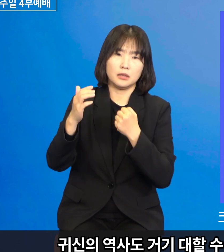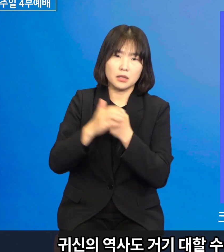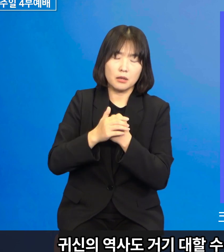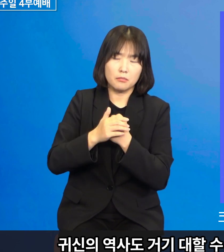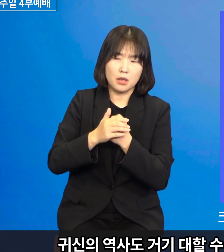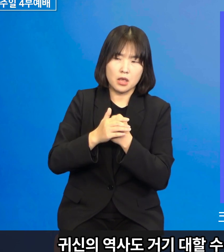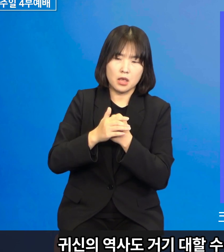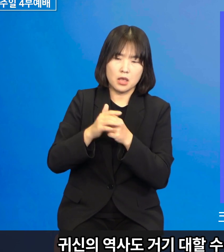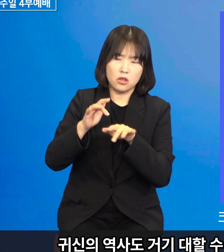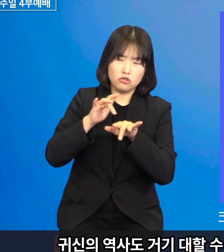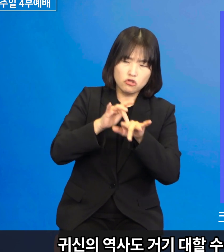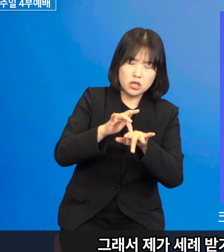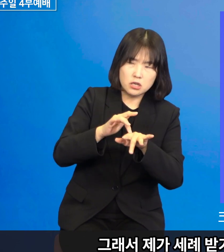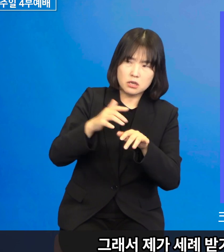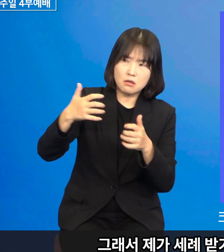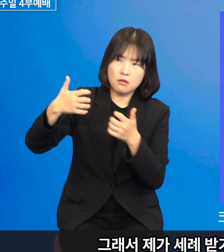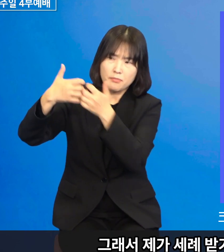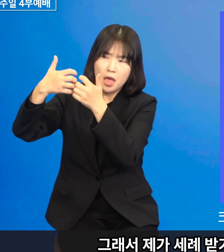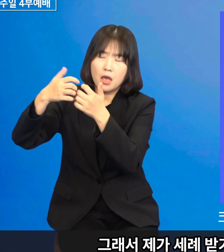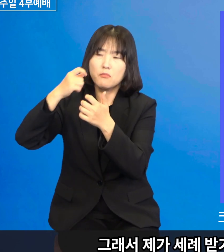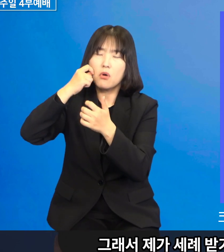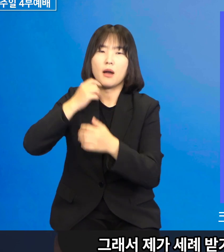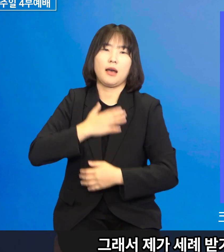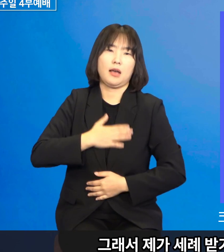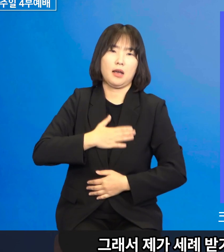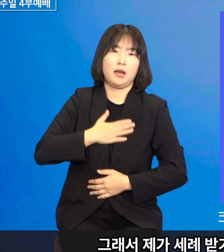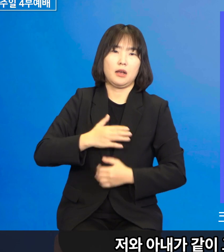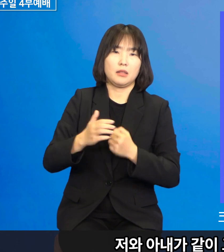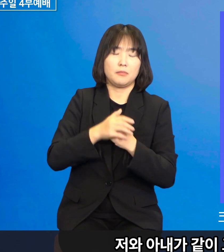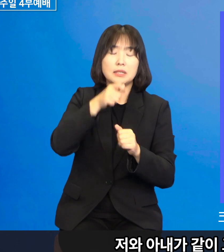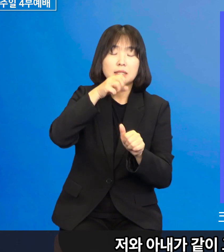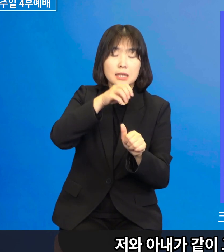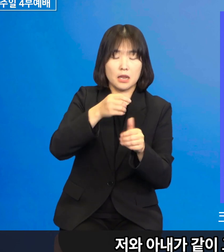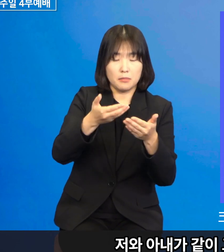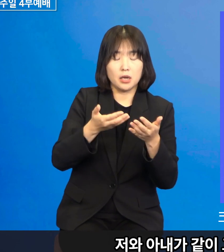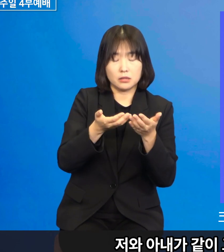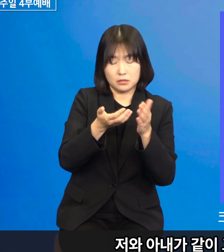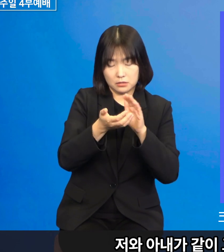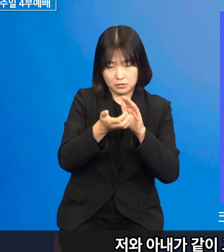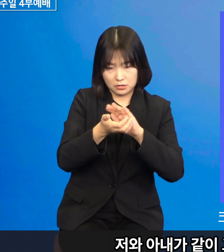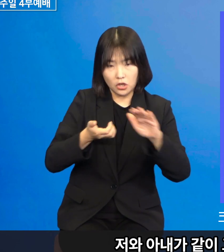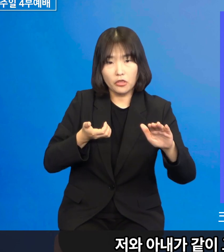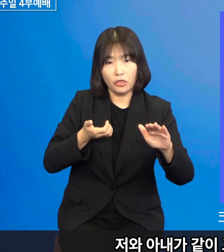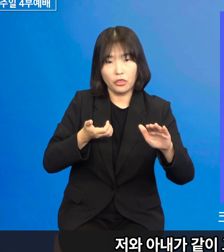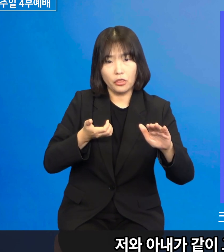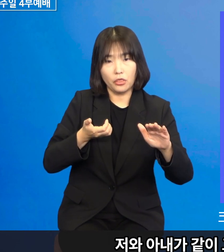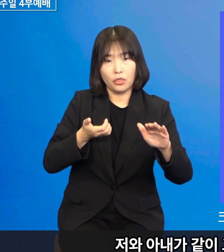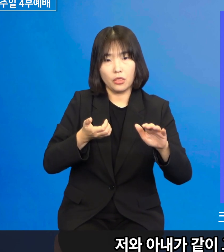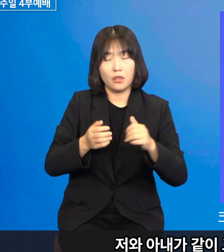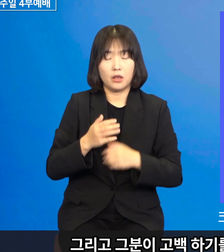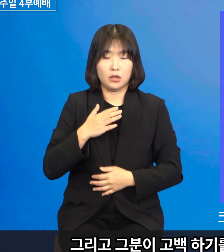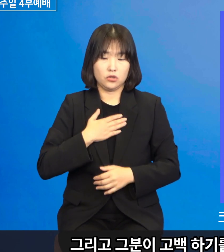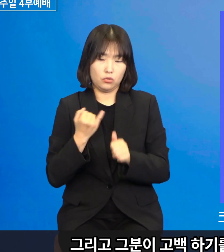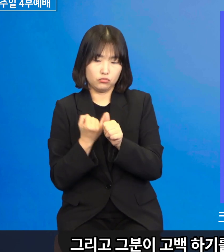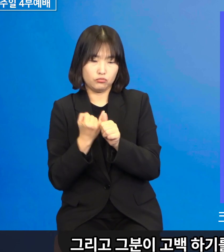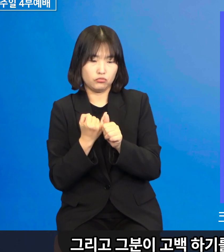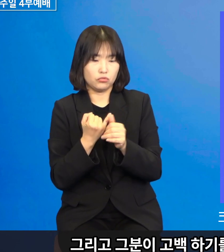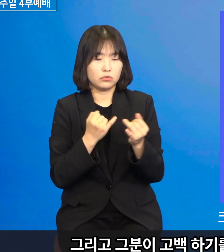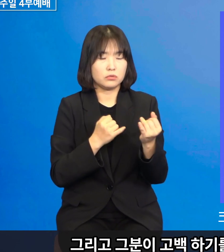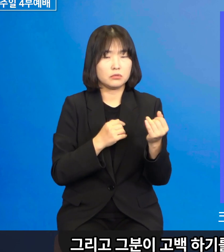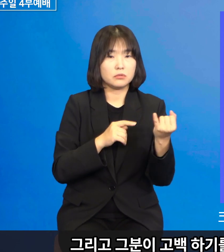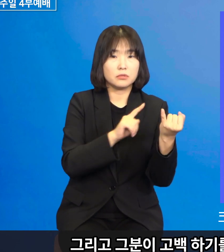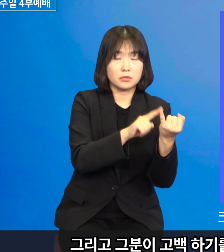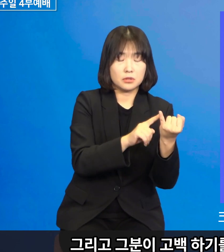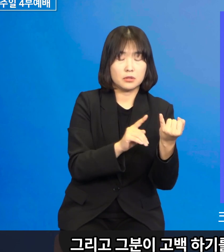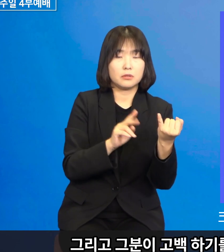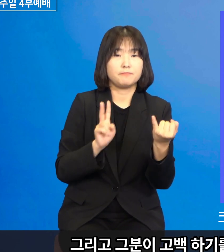대할 수 없다는 걸 너무 잘 아는 것이죠. 그래서 제가 세례받기 전에 이분을 만났어요. 저와 아내가 같이. 그 얘기를 들었습니다. 그리고 그분이